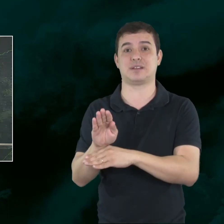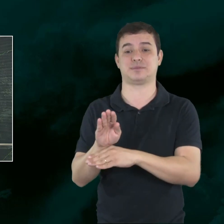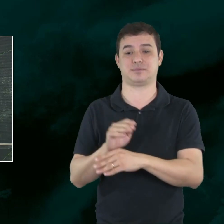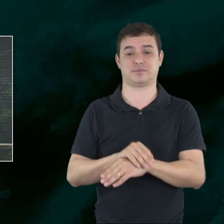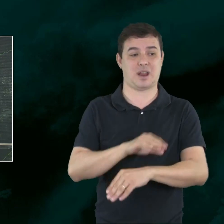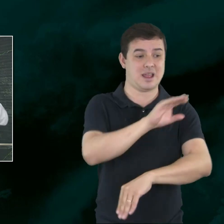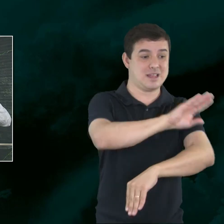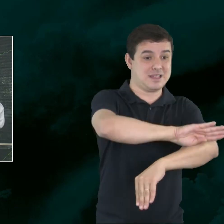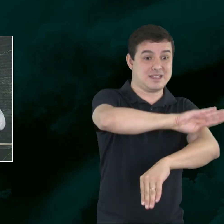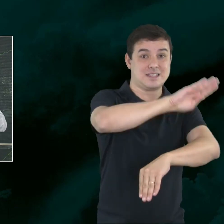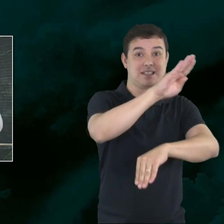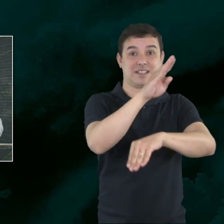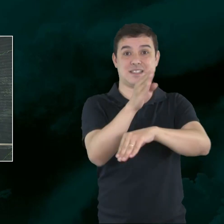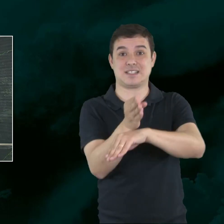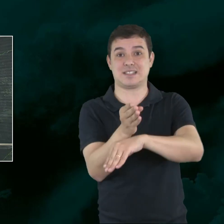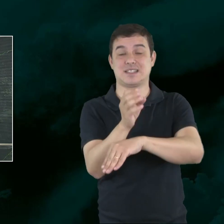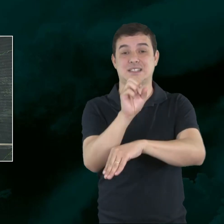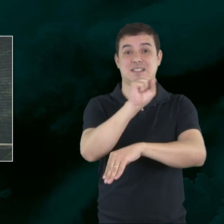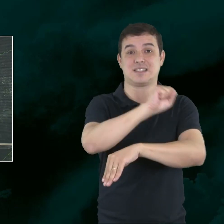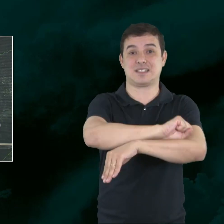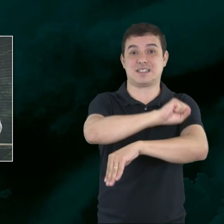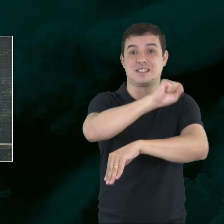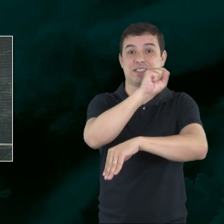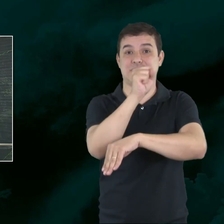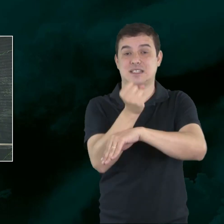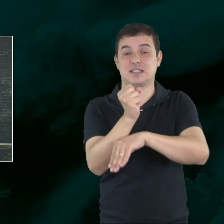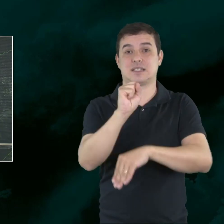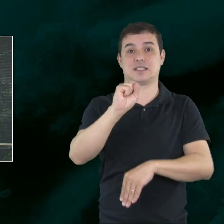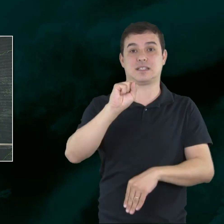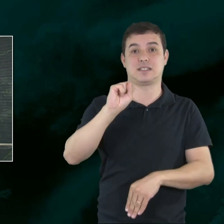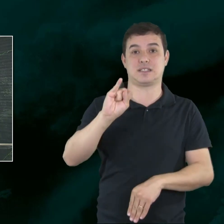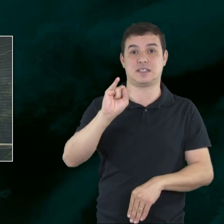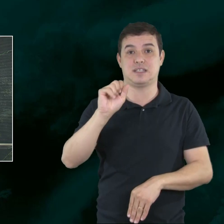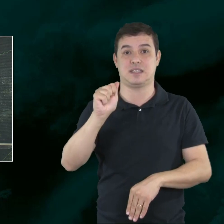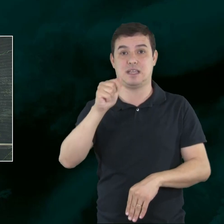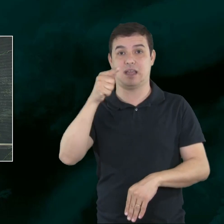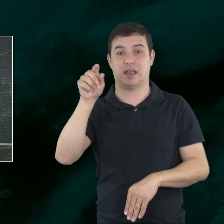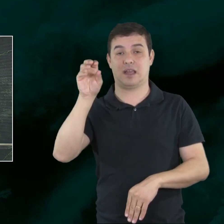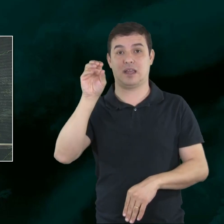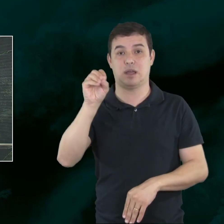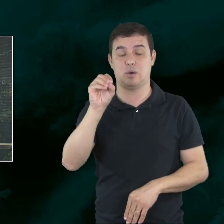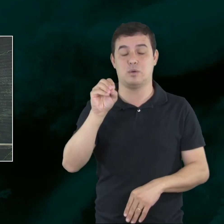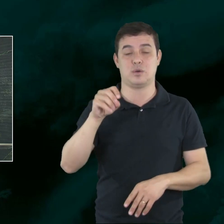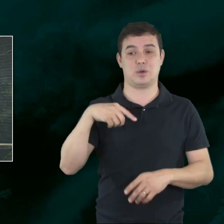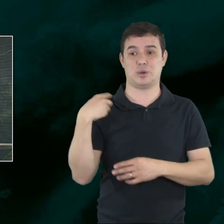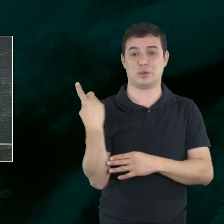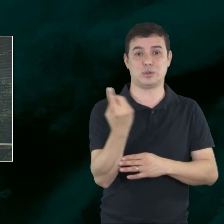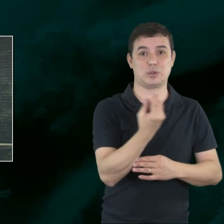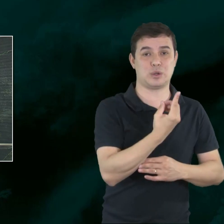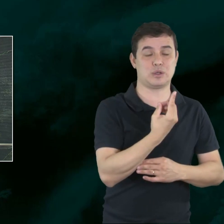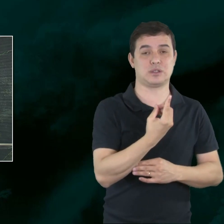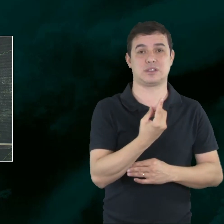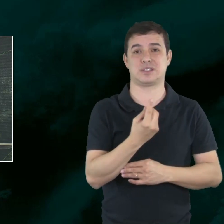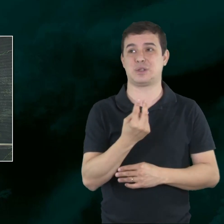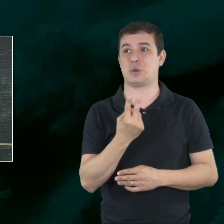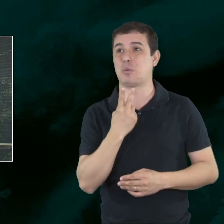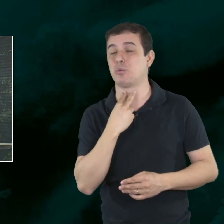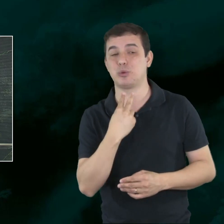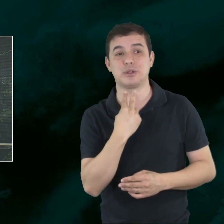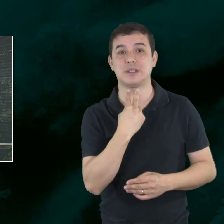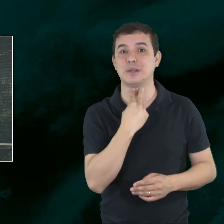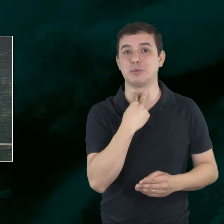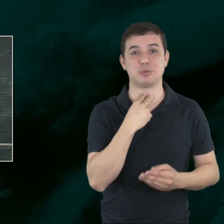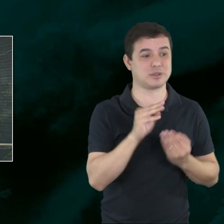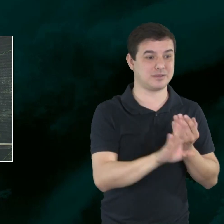Sião. Nós não podemos ser abalados por essa apostasia. É isso que eu quero dizer. Muito bem. Vamos lá para Mateus